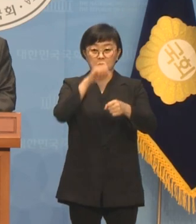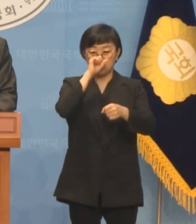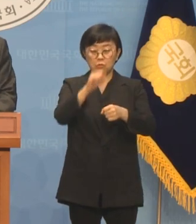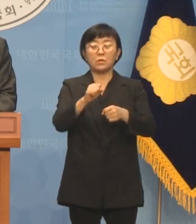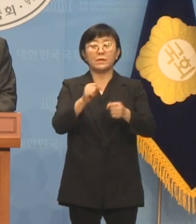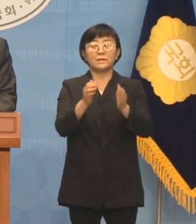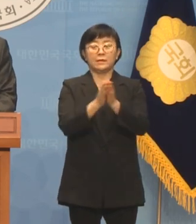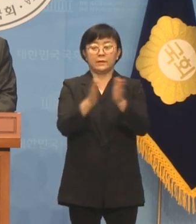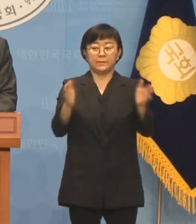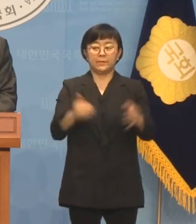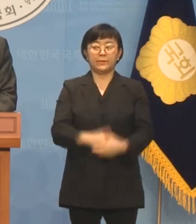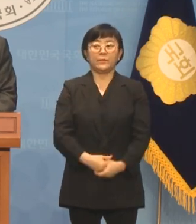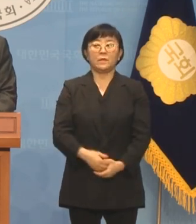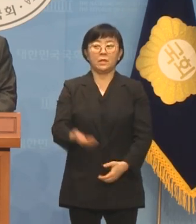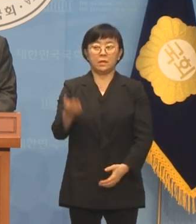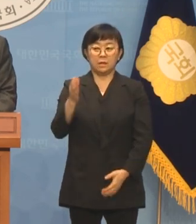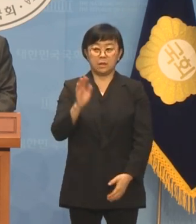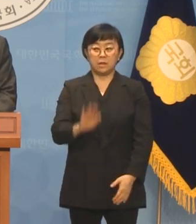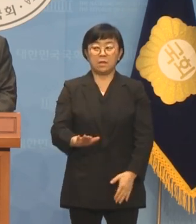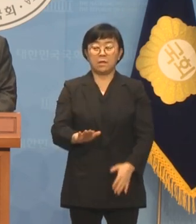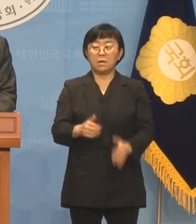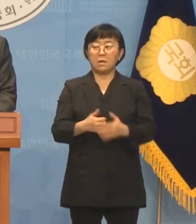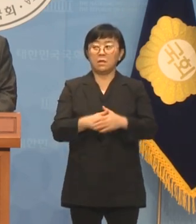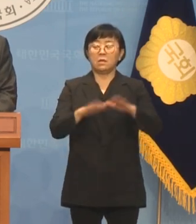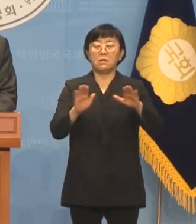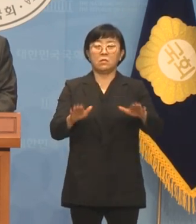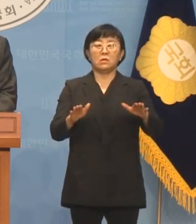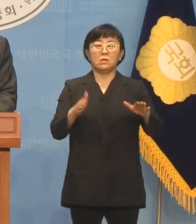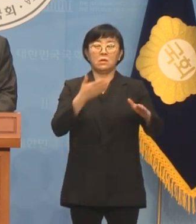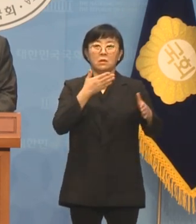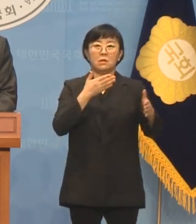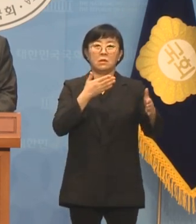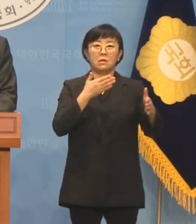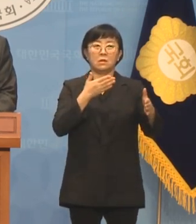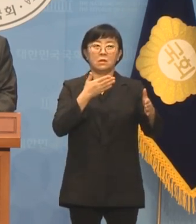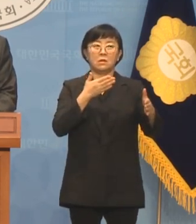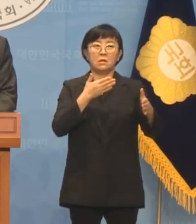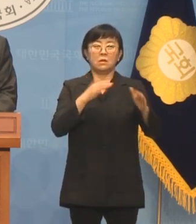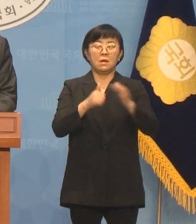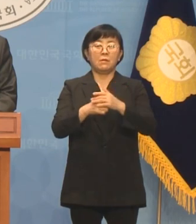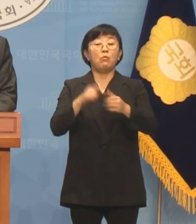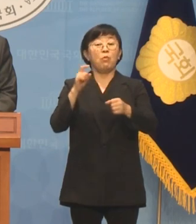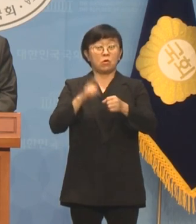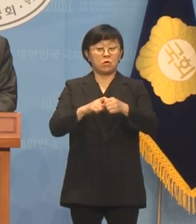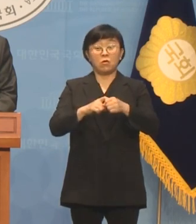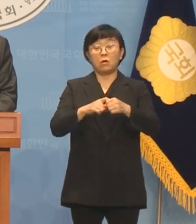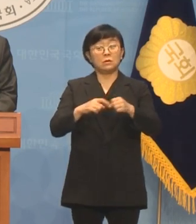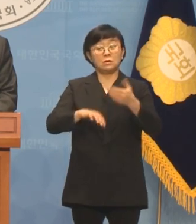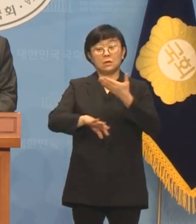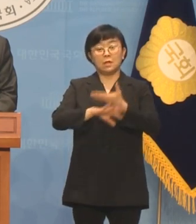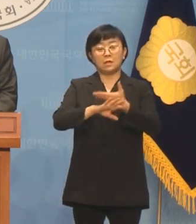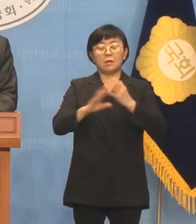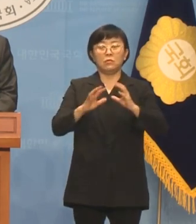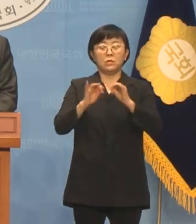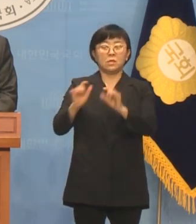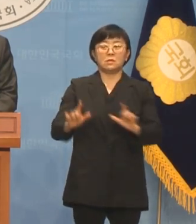되었습니다. 그러나 이번 합의는 그 취지를 벗어나가지고 민생과